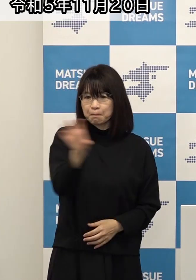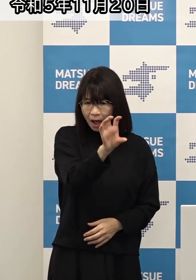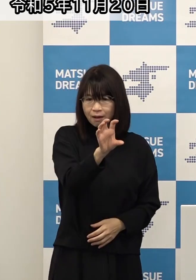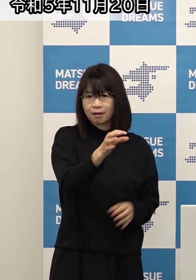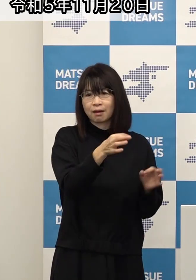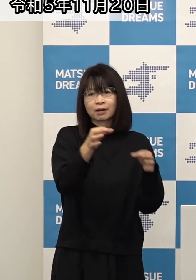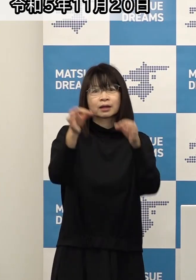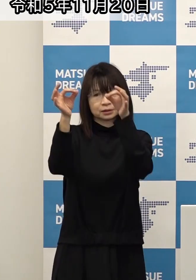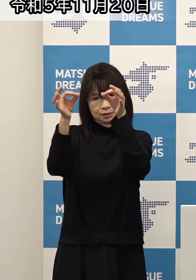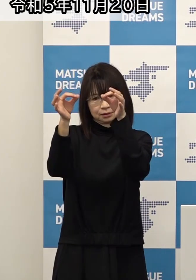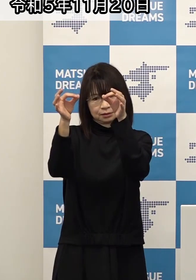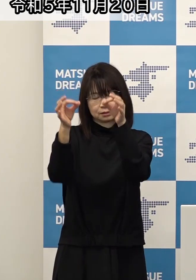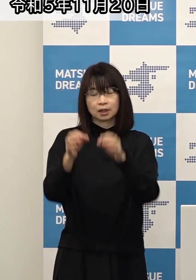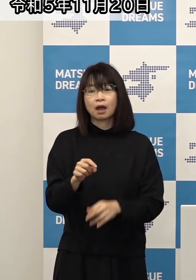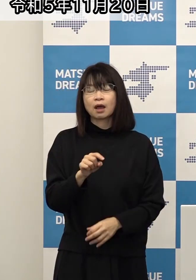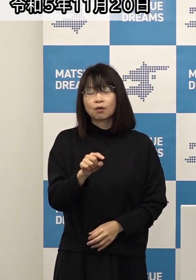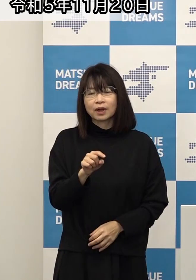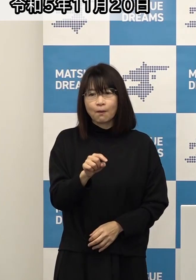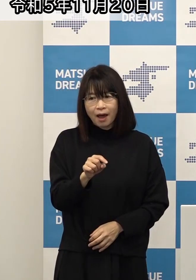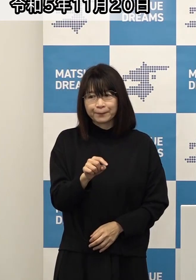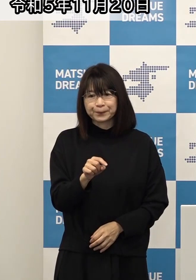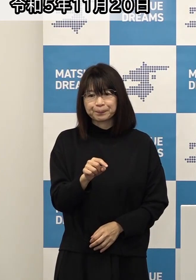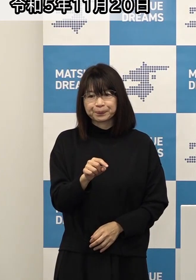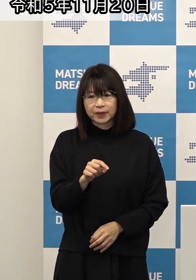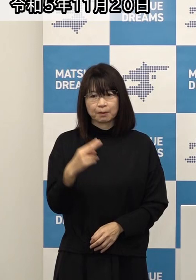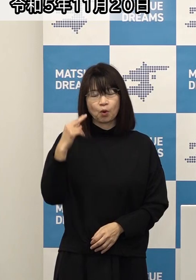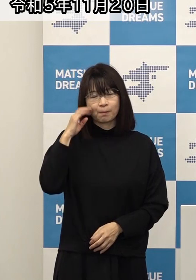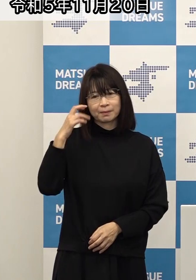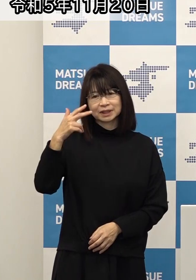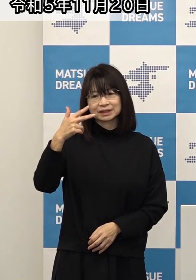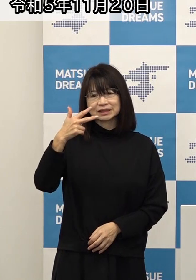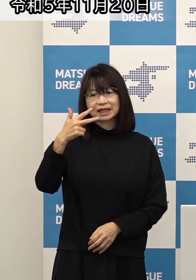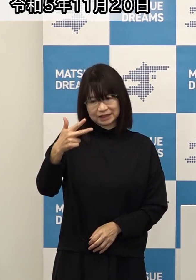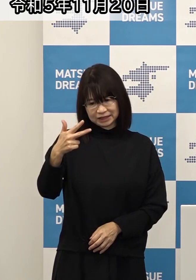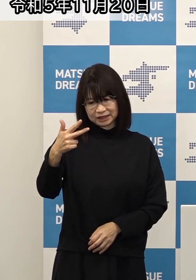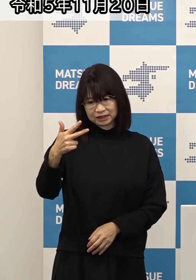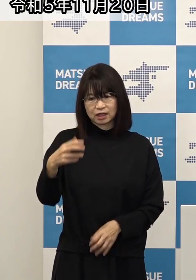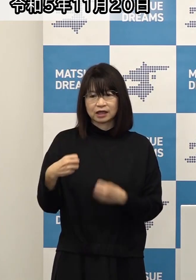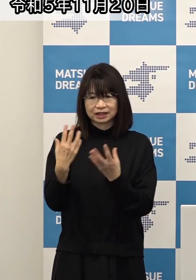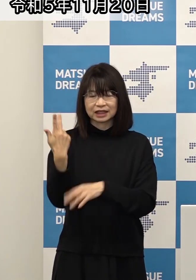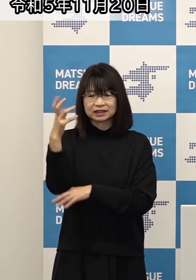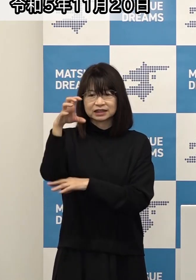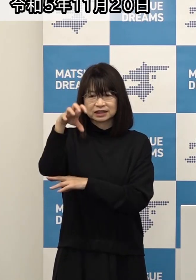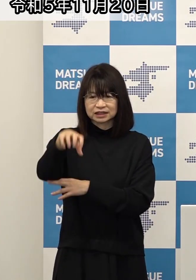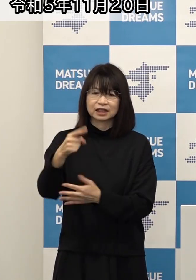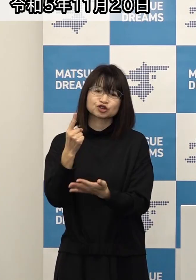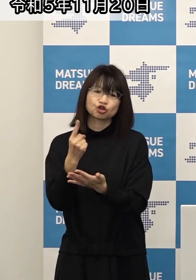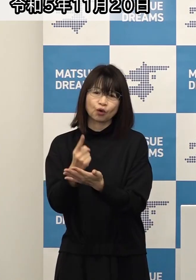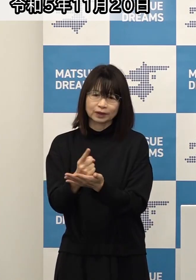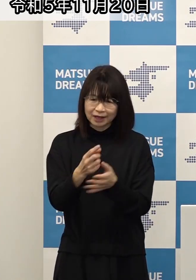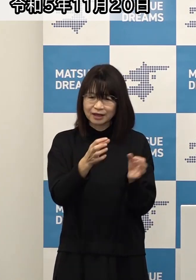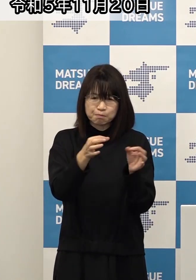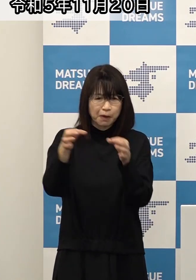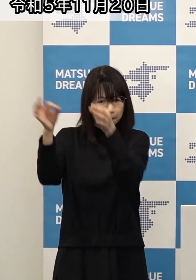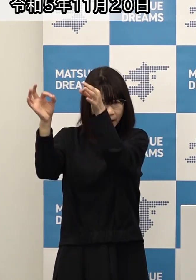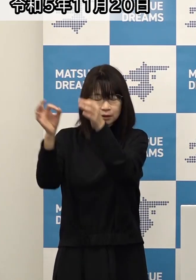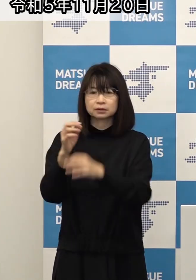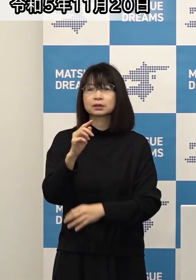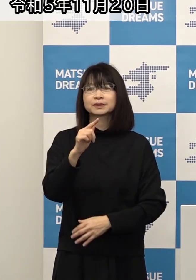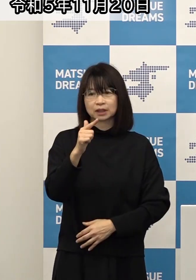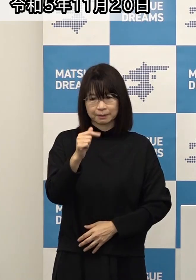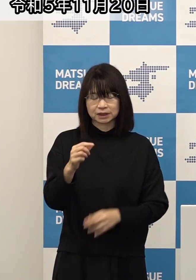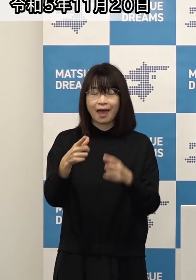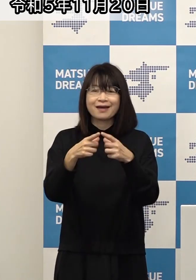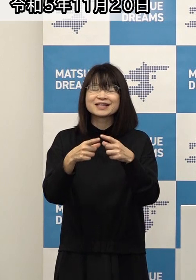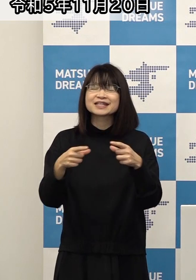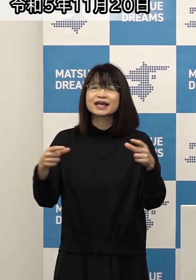ので、まあ、こういったこと自体はですね、松江市やしかもまあ新庁舎に限って起こっているわけでは実はございませんで、全